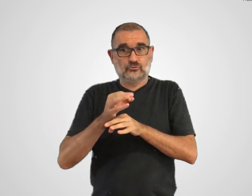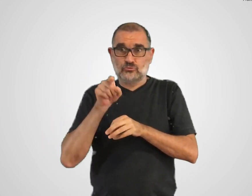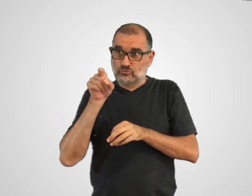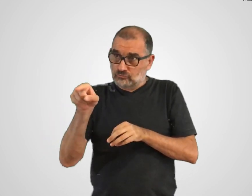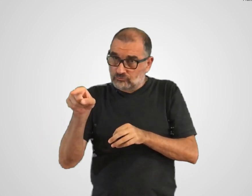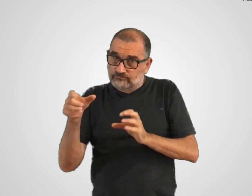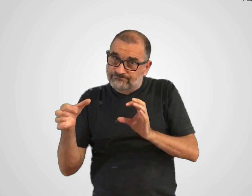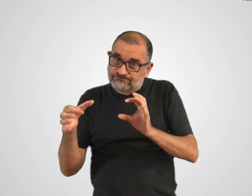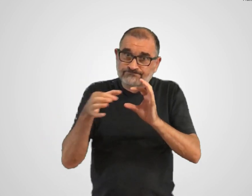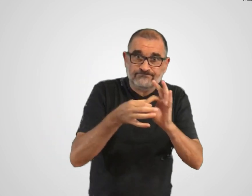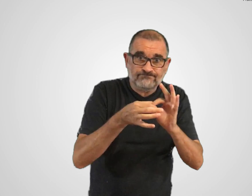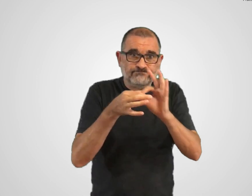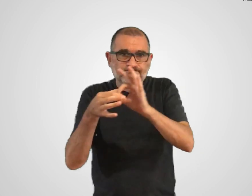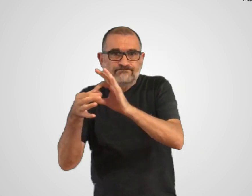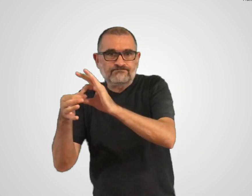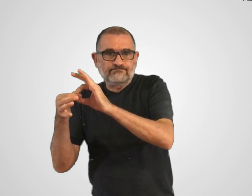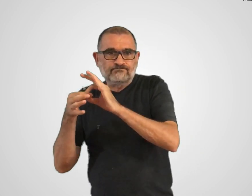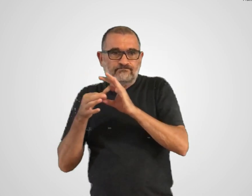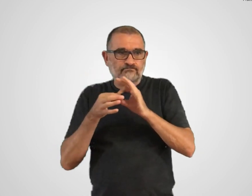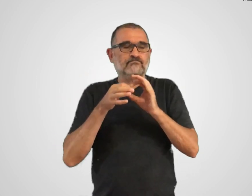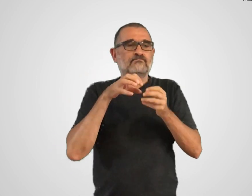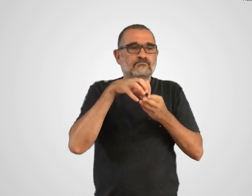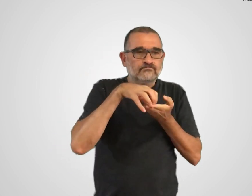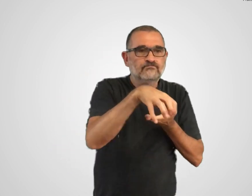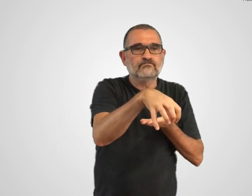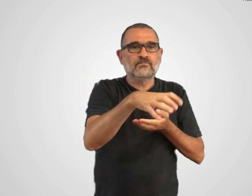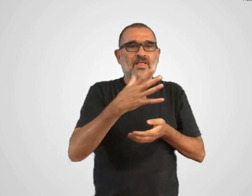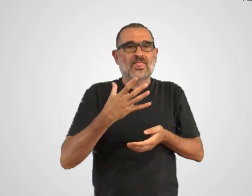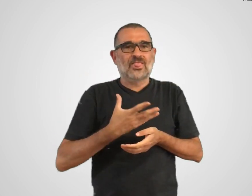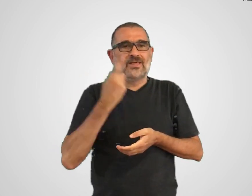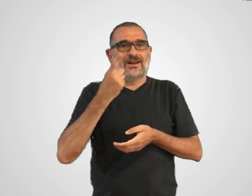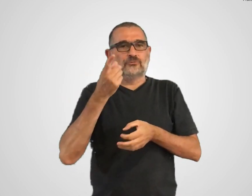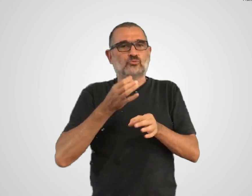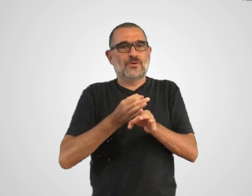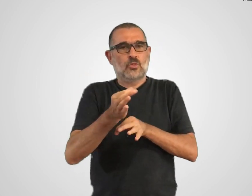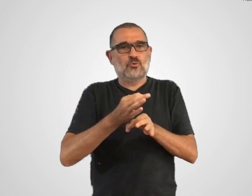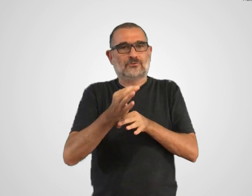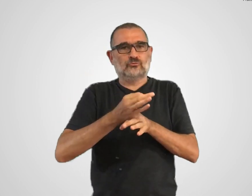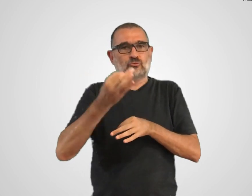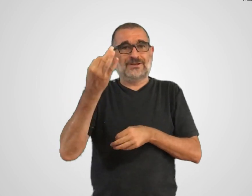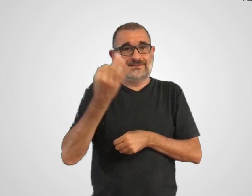se articuló con la Dirección de Educación Especial,